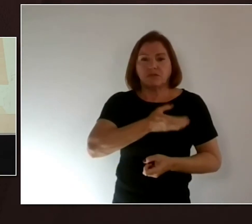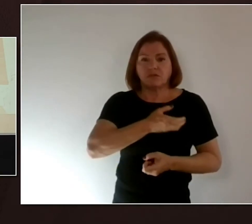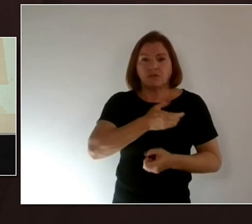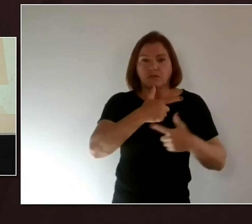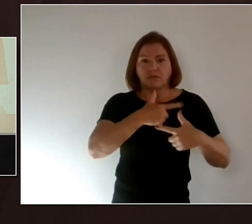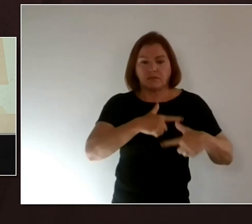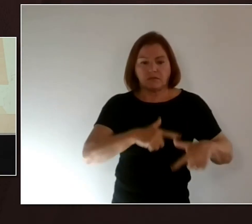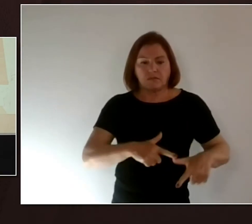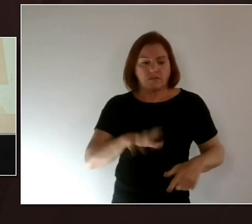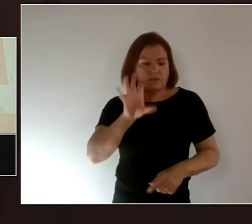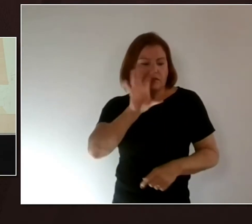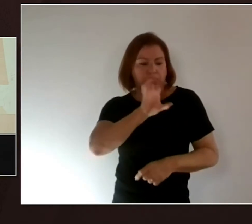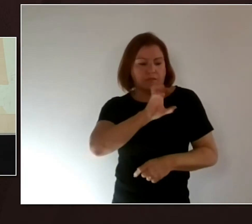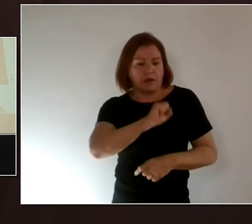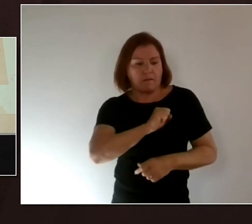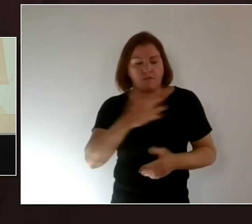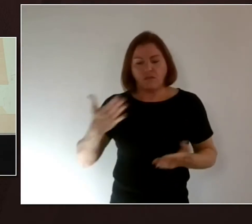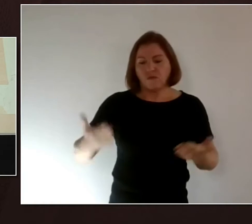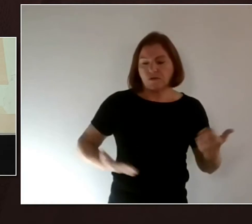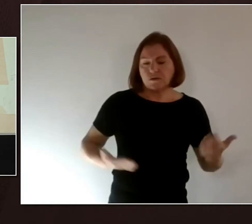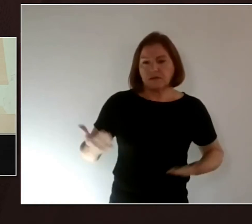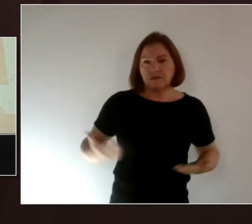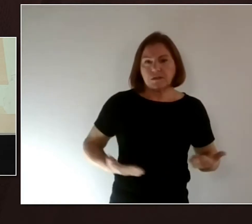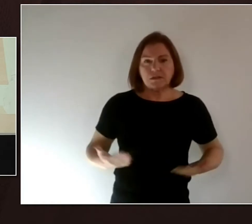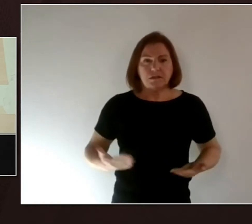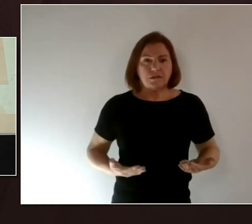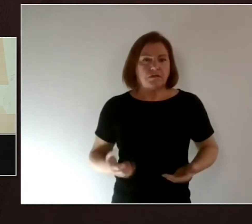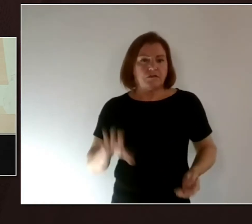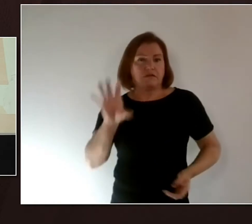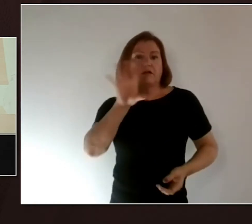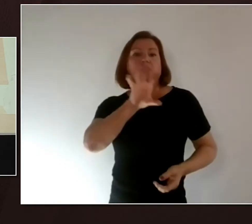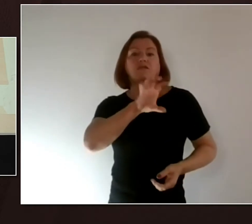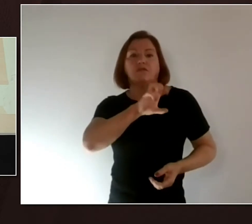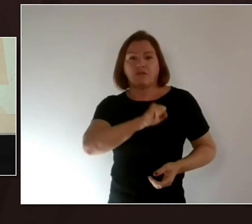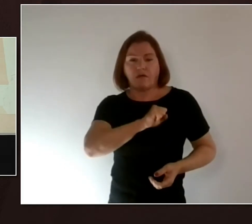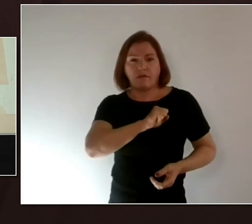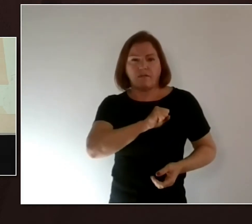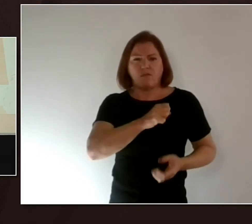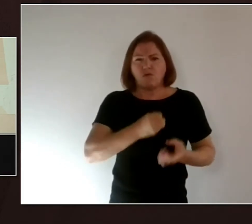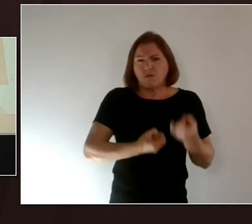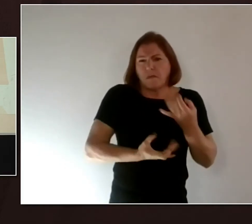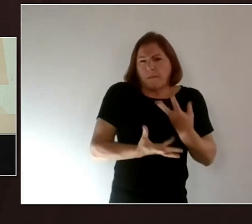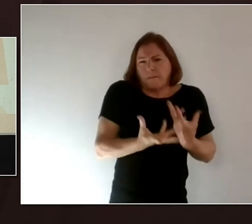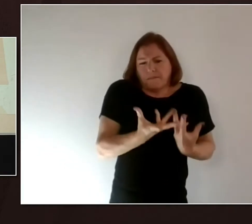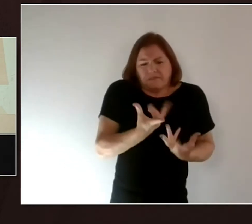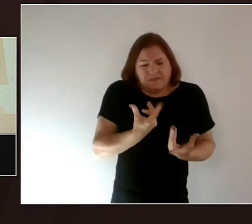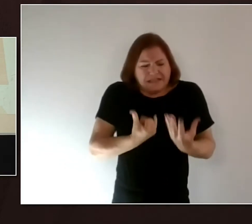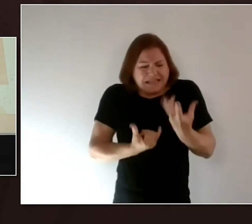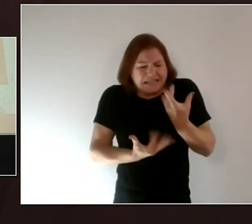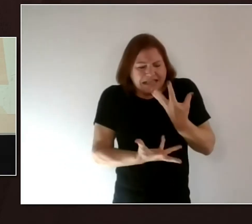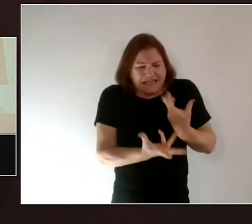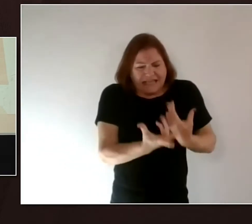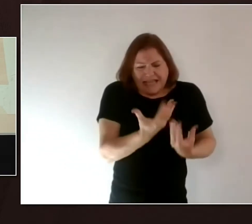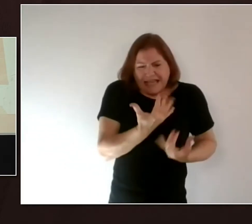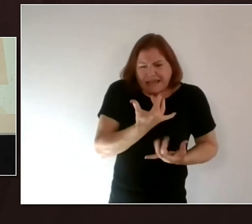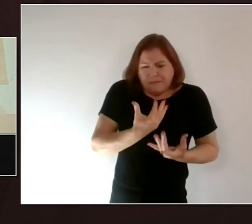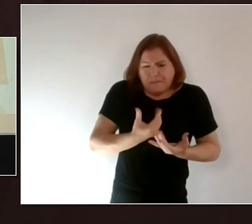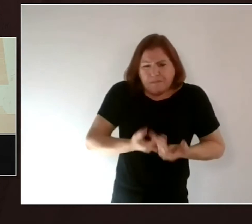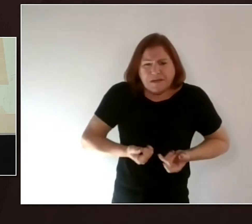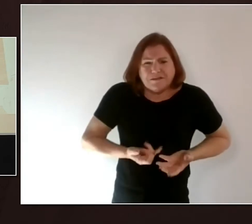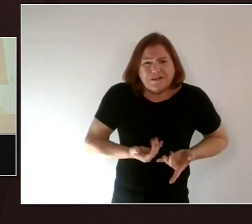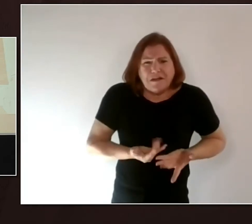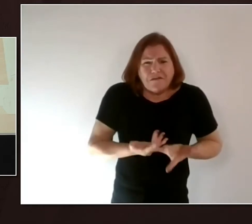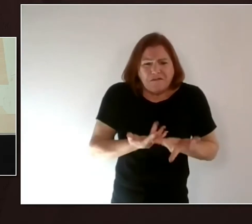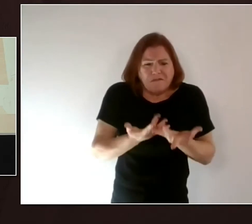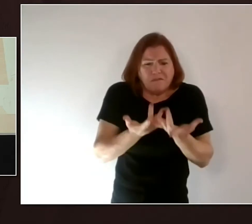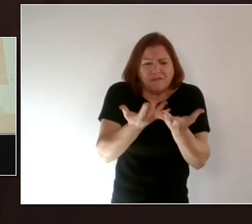fizermos, servimos, irmão, vamos manter o amor. O amor queimando dentro de nós, uma chama de amor dentro de nós, que procede de quê?